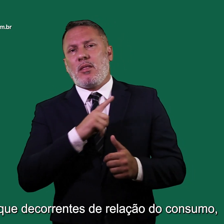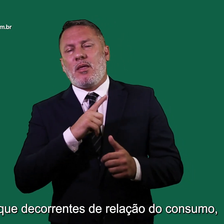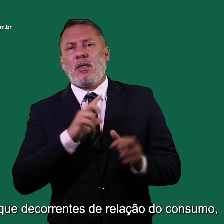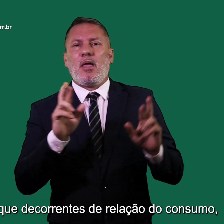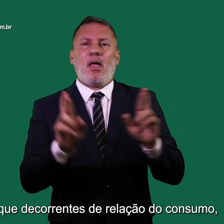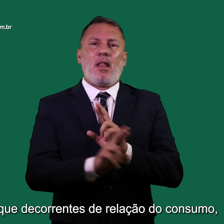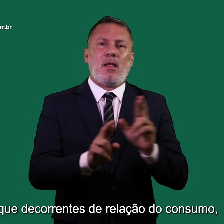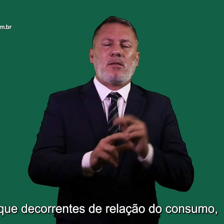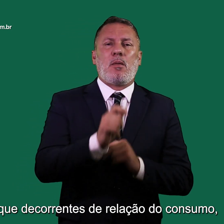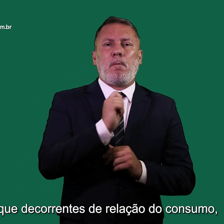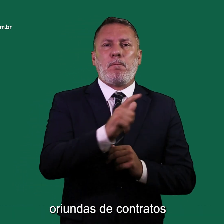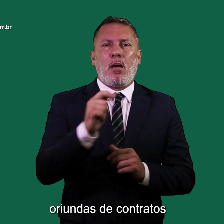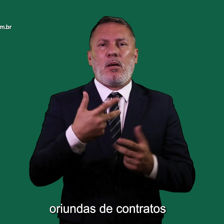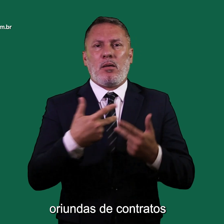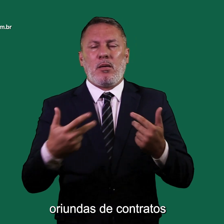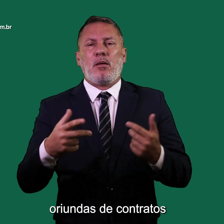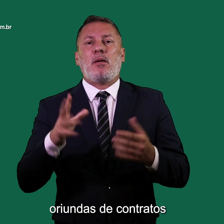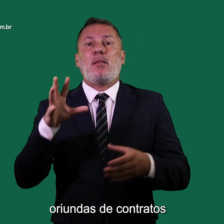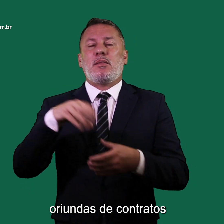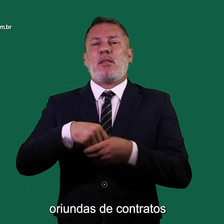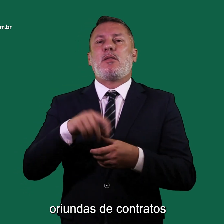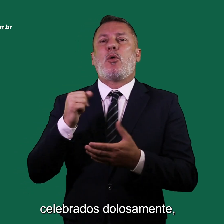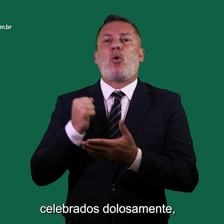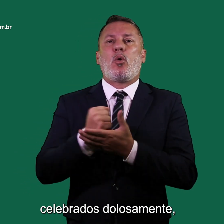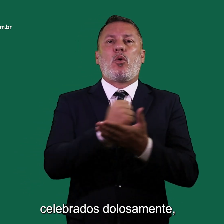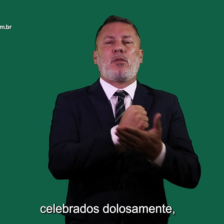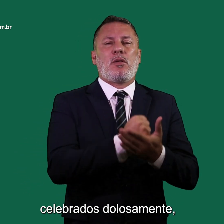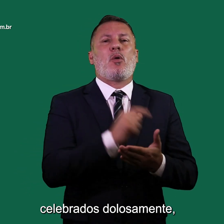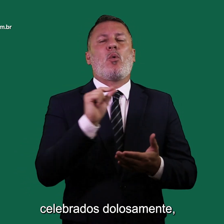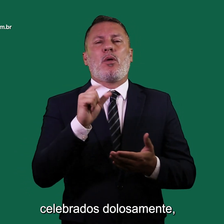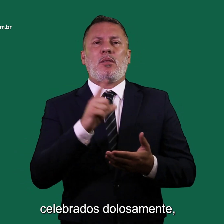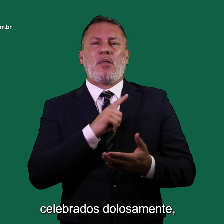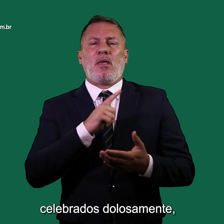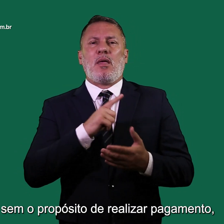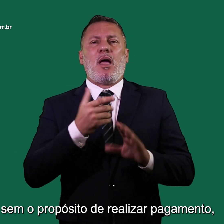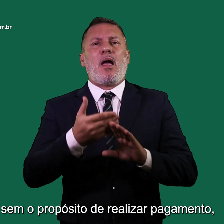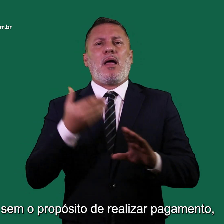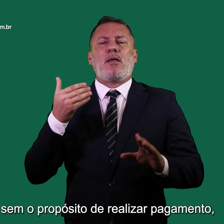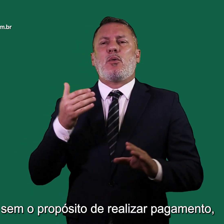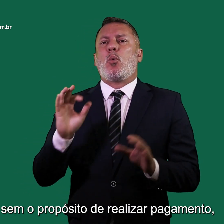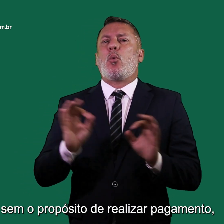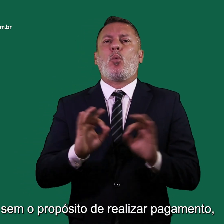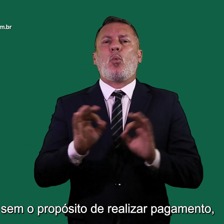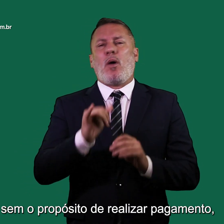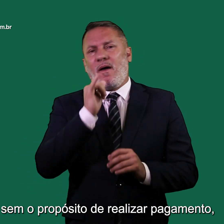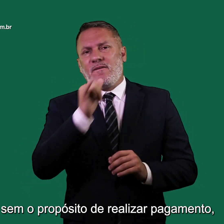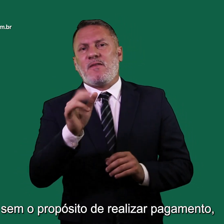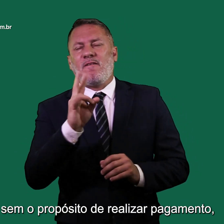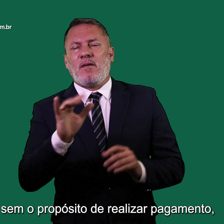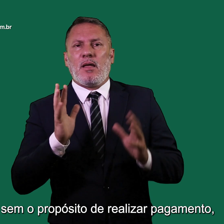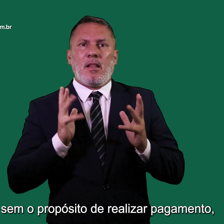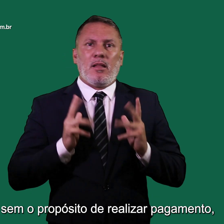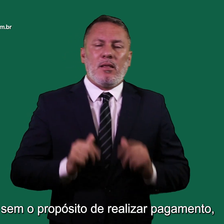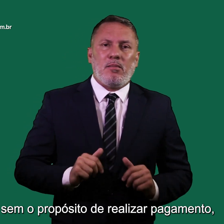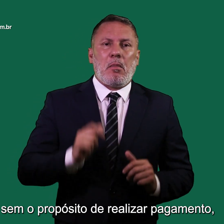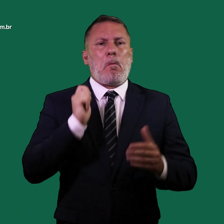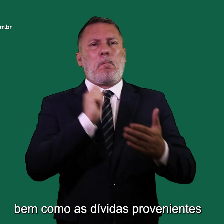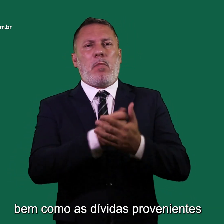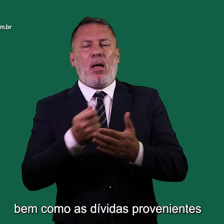relação do consumo, oriundas de contratos celebrados dolosamente sem o propósito de realizar pagamento, bem como